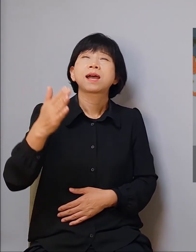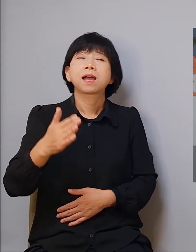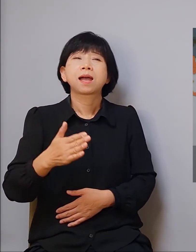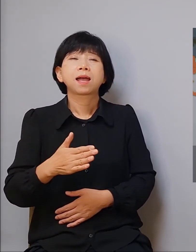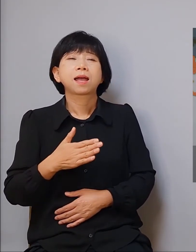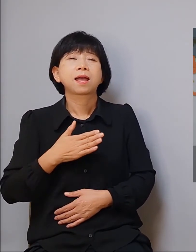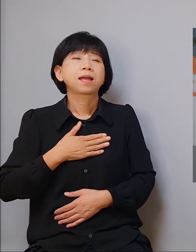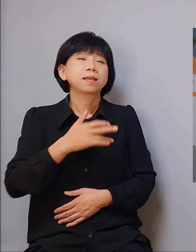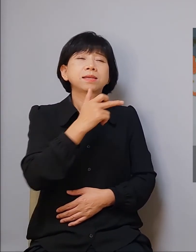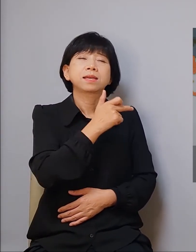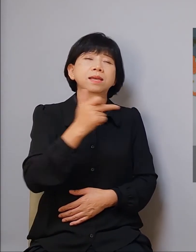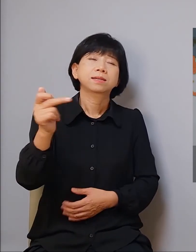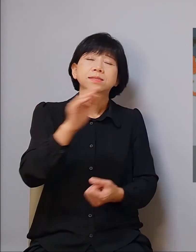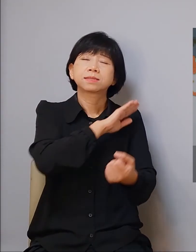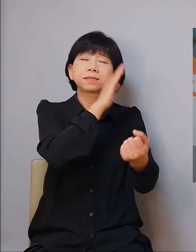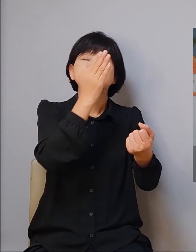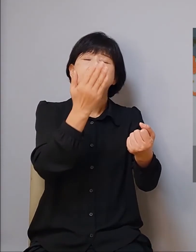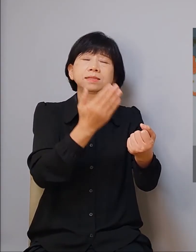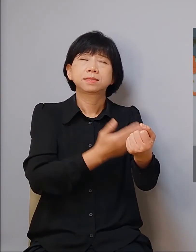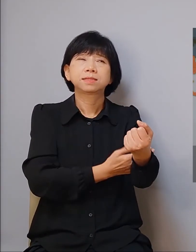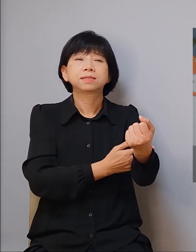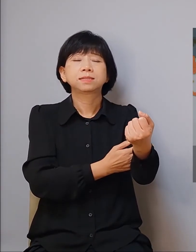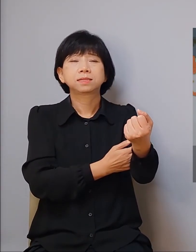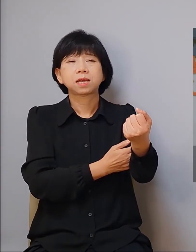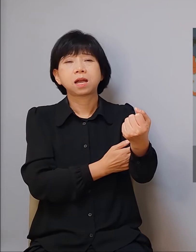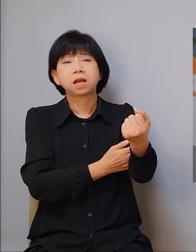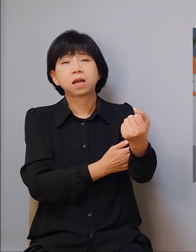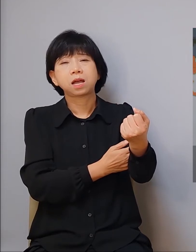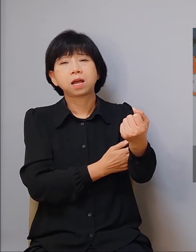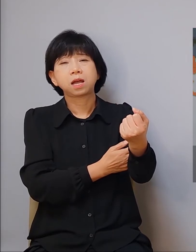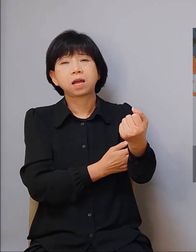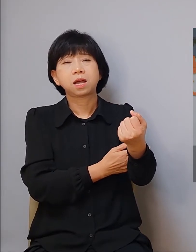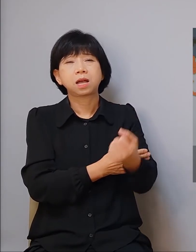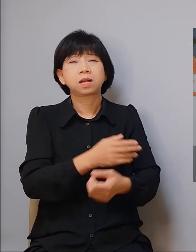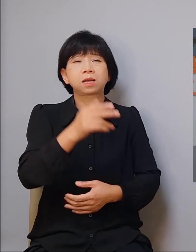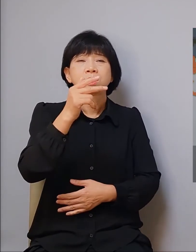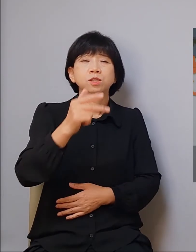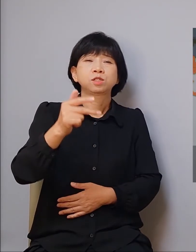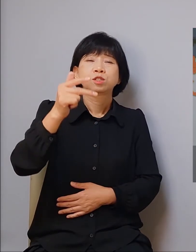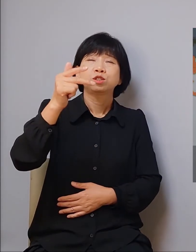주는 나의 큰 능력,